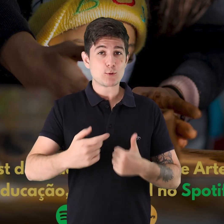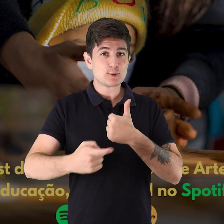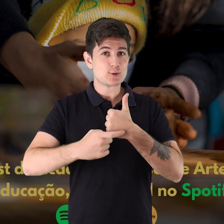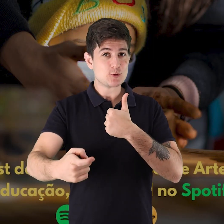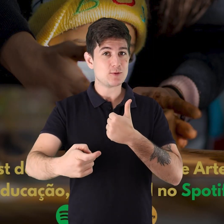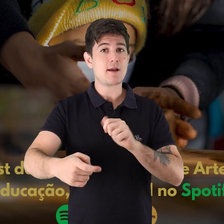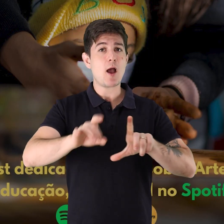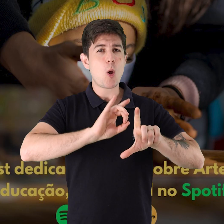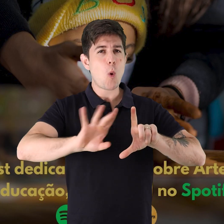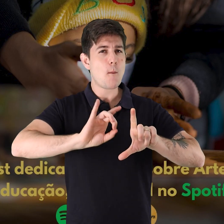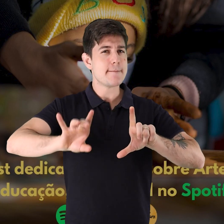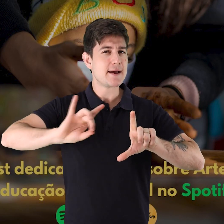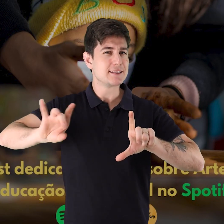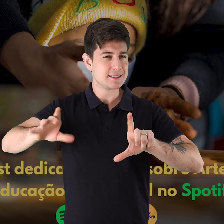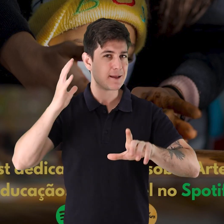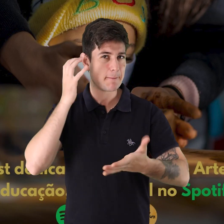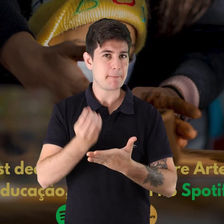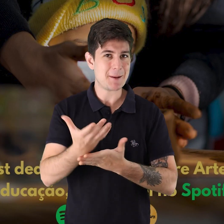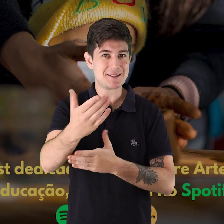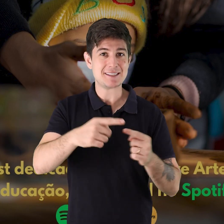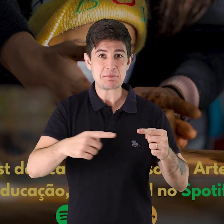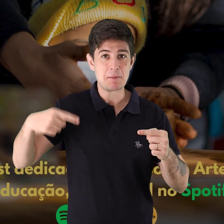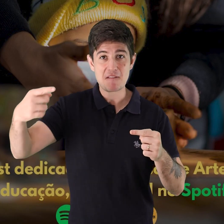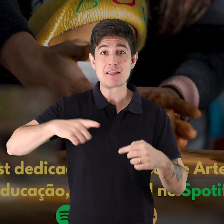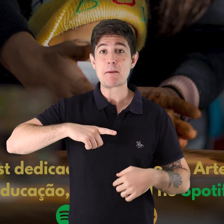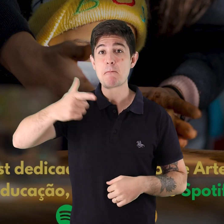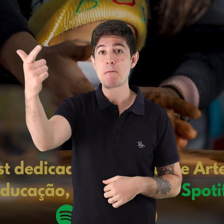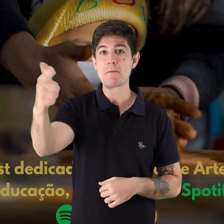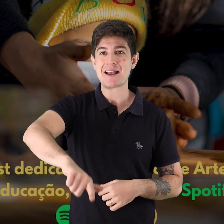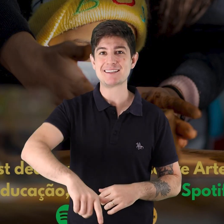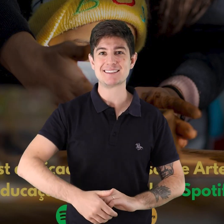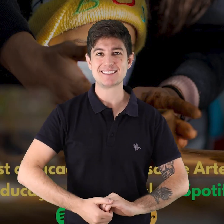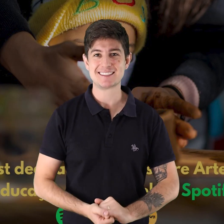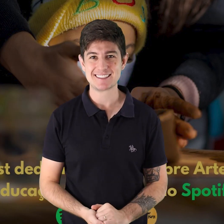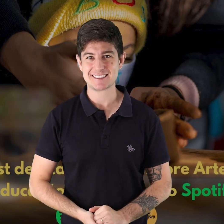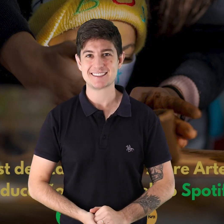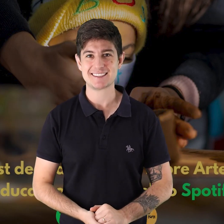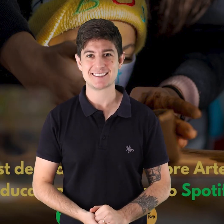aí, curtiu? Compartilha esse podcast que semana que vem tem mais.